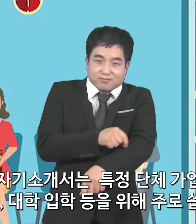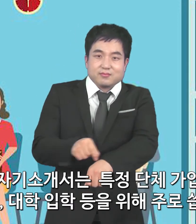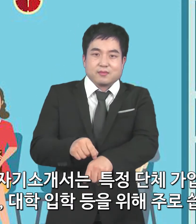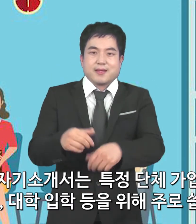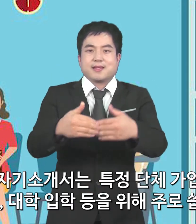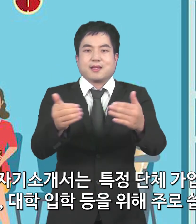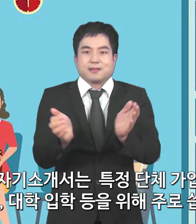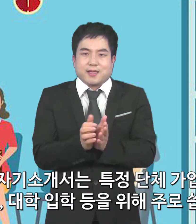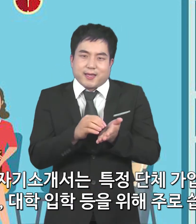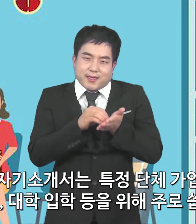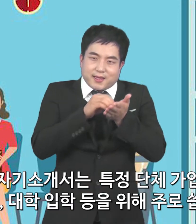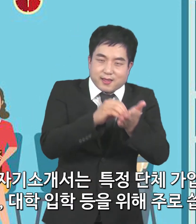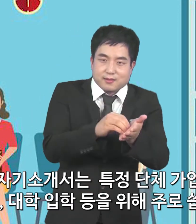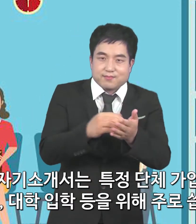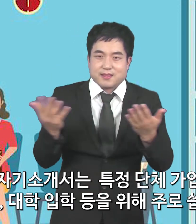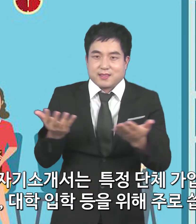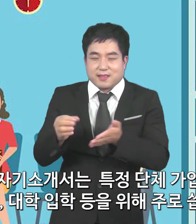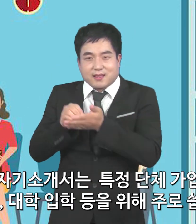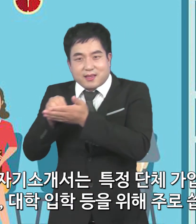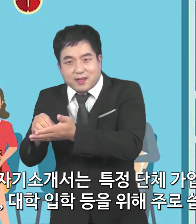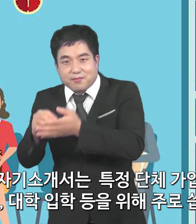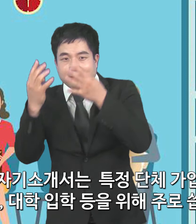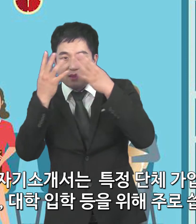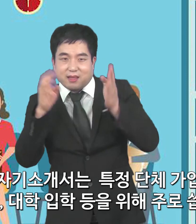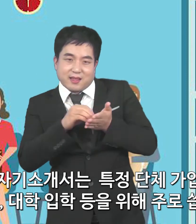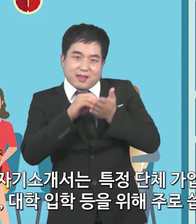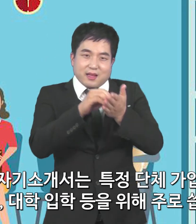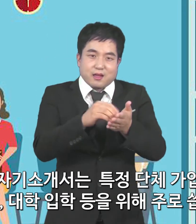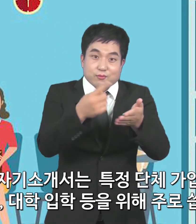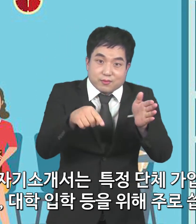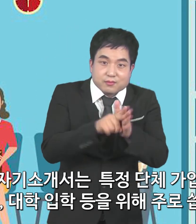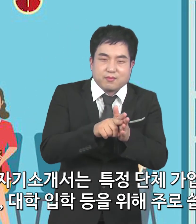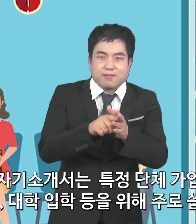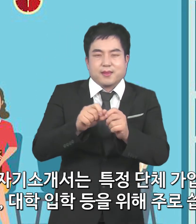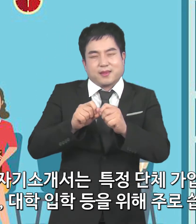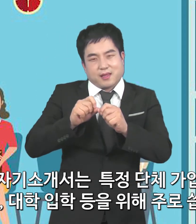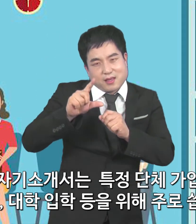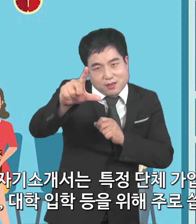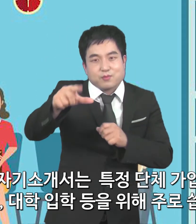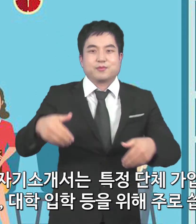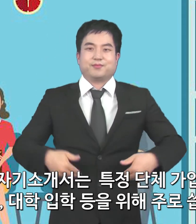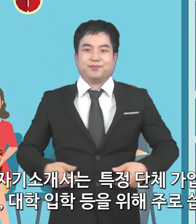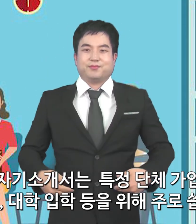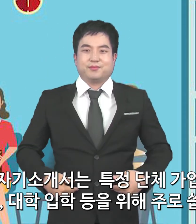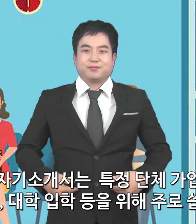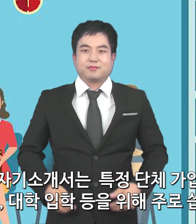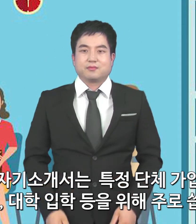자기소개서는 특정 단체 가입, 취업, 대학 입학 등을 위해 주로 씁니다.